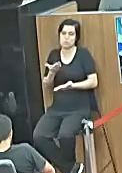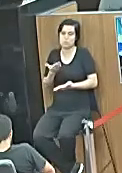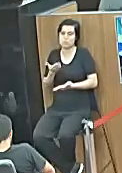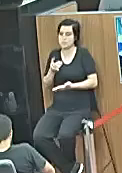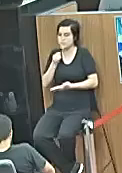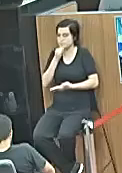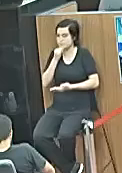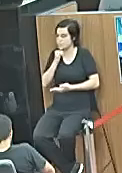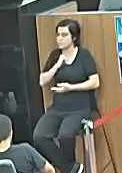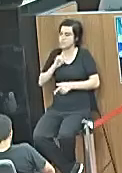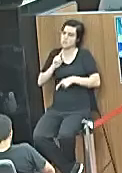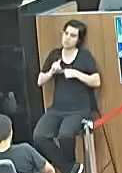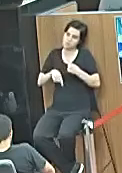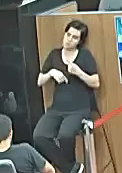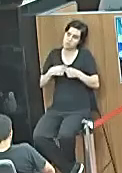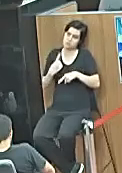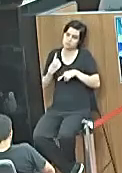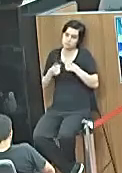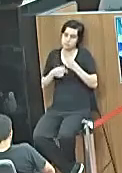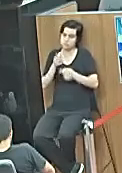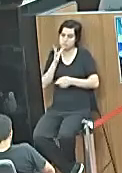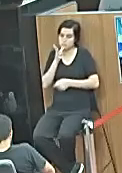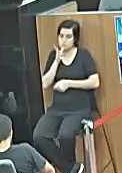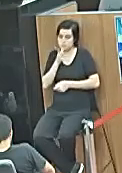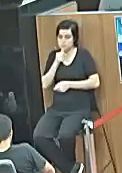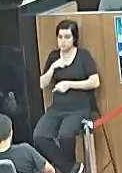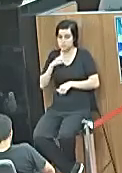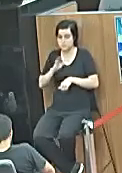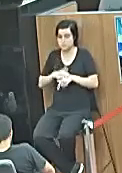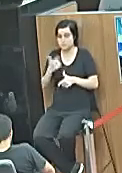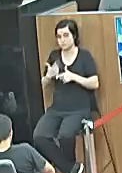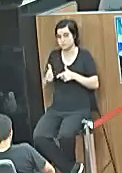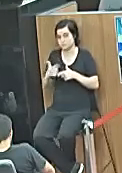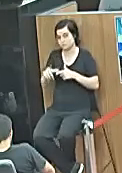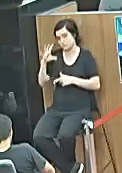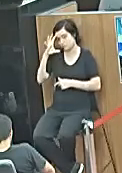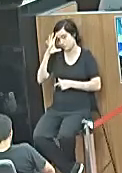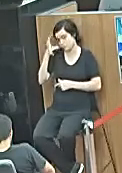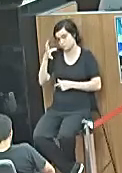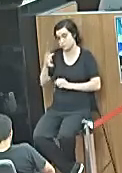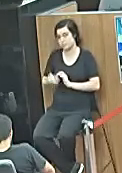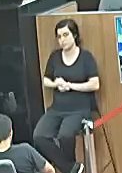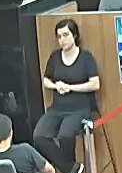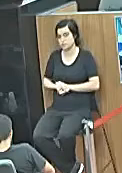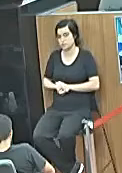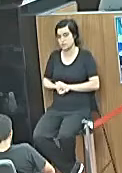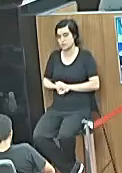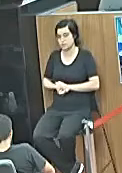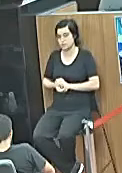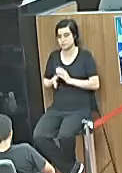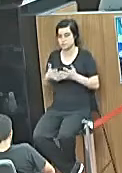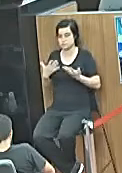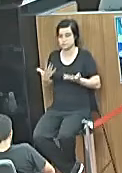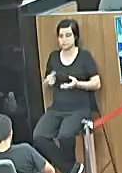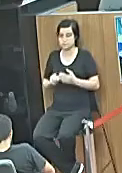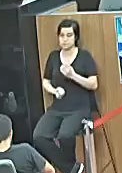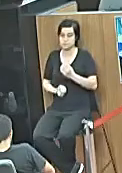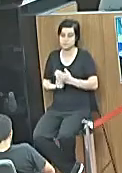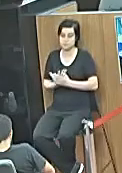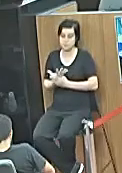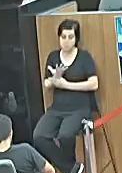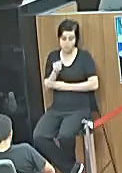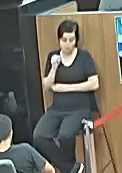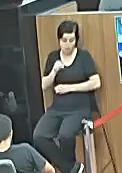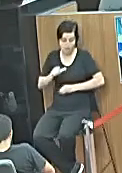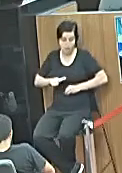protelando você vai ter problemas muito mais graves para poder resolver é criar a ação no âmbito